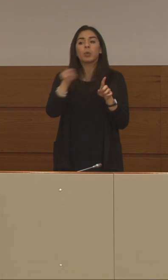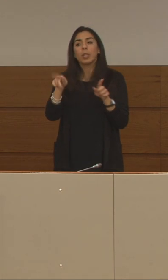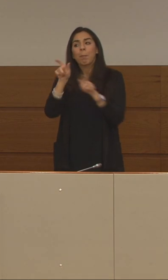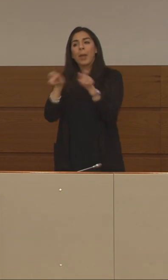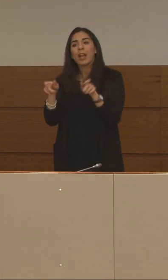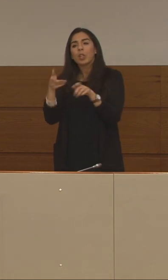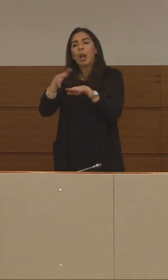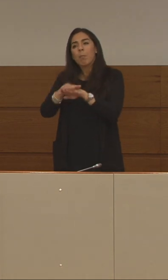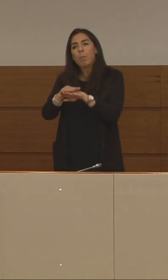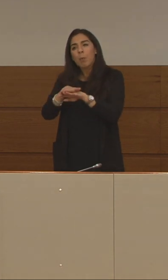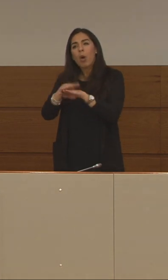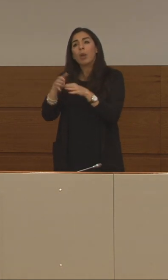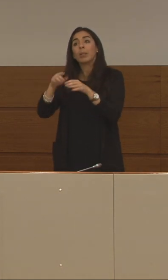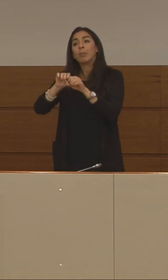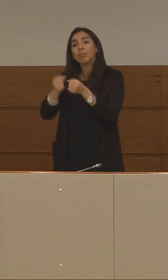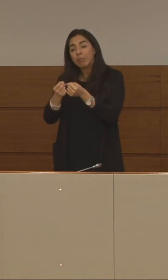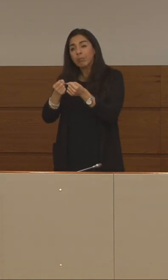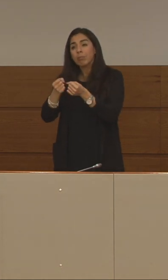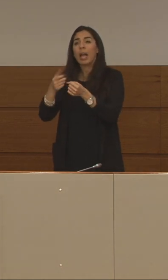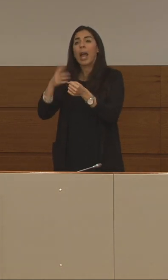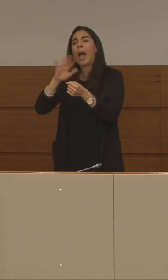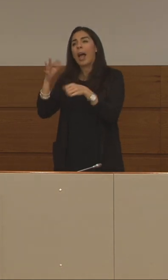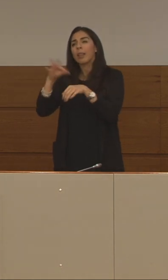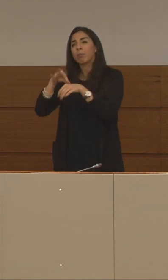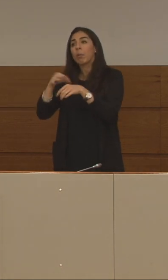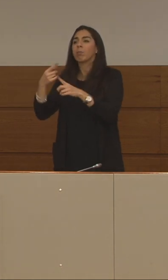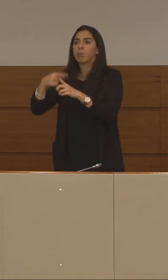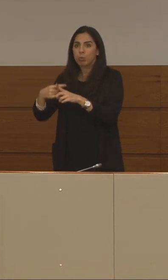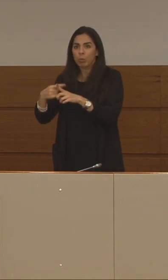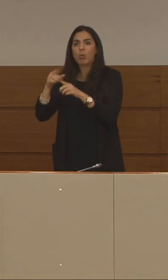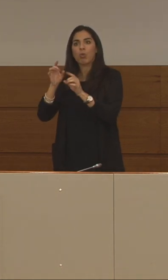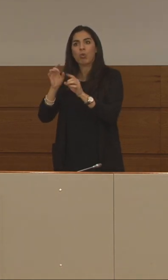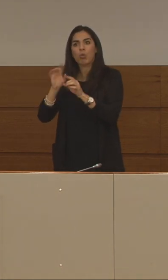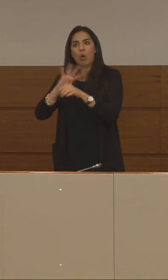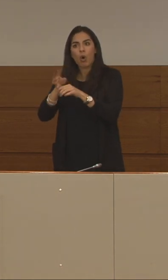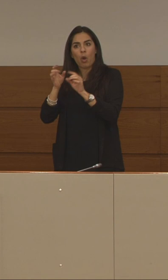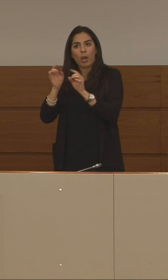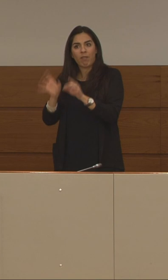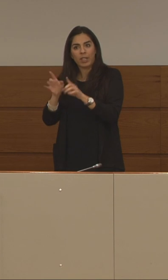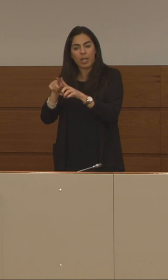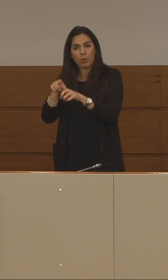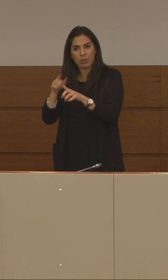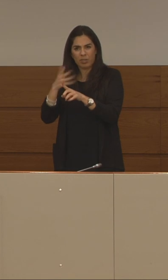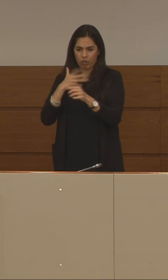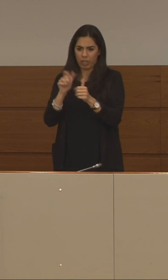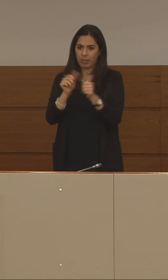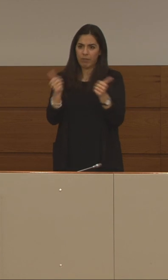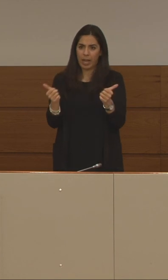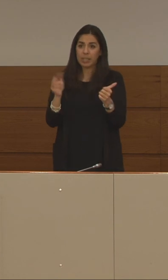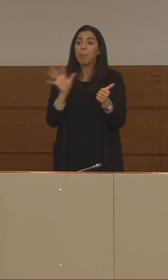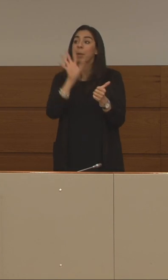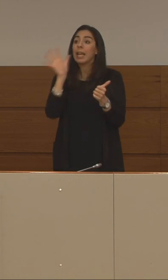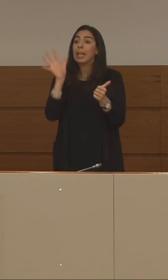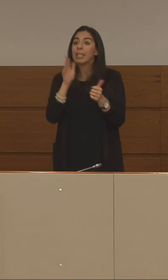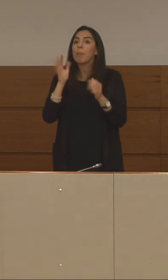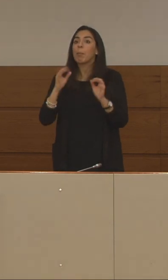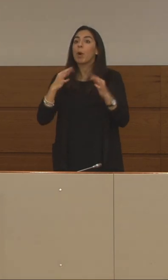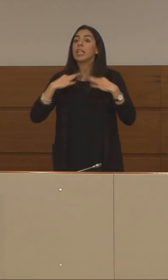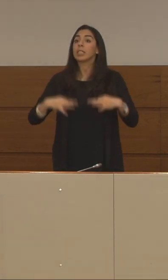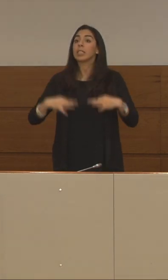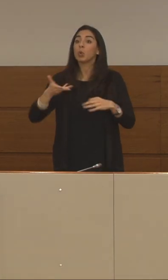patologie mi pare sempre di aver capito che è l'istituto superiore di sanità che deve certificare effettivamente le morti da coronavirus